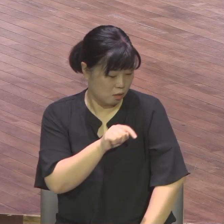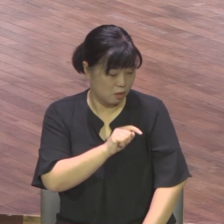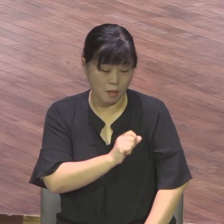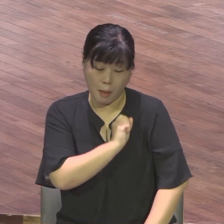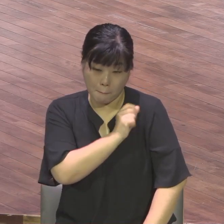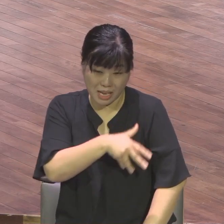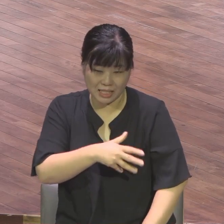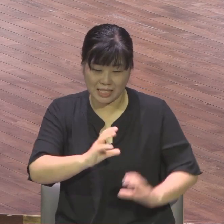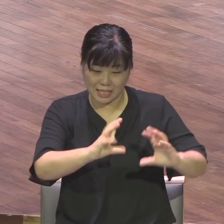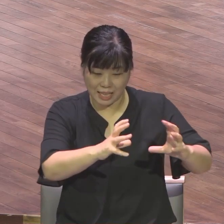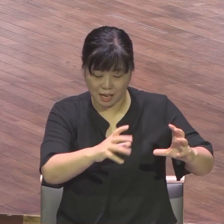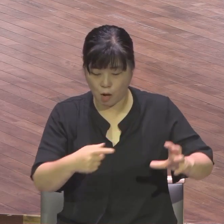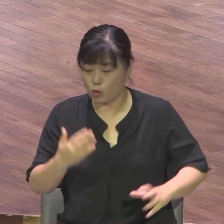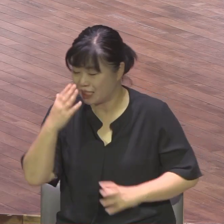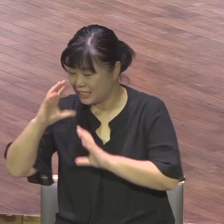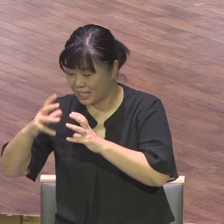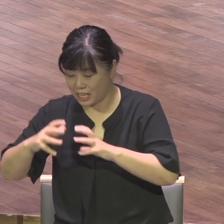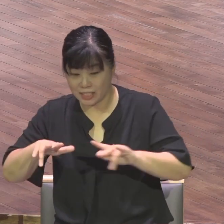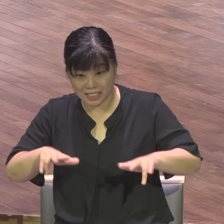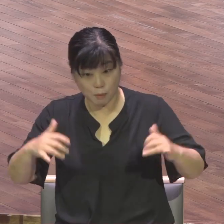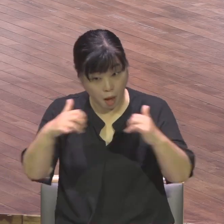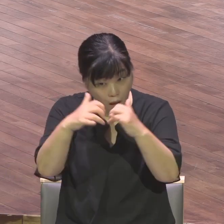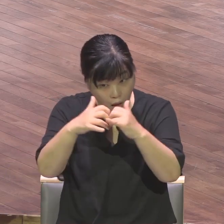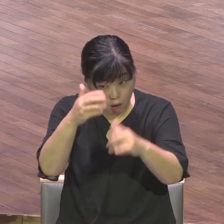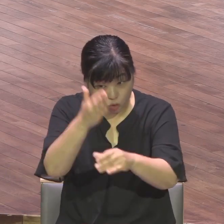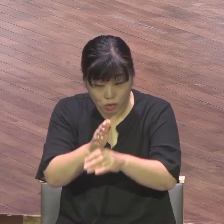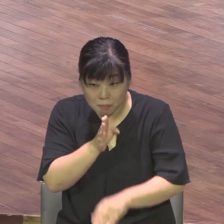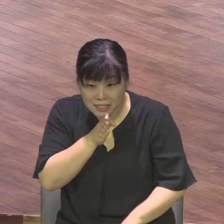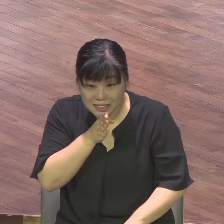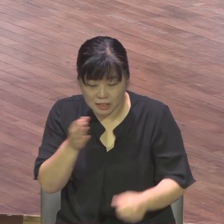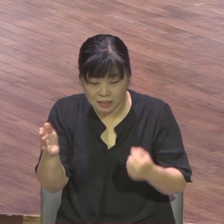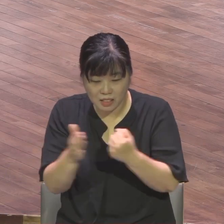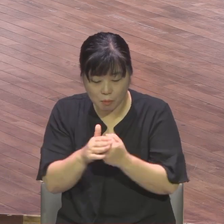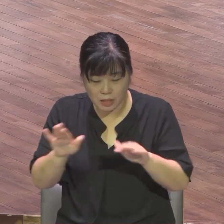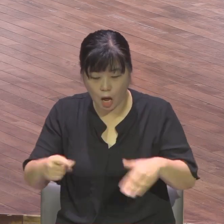많아요. 사실은. 그 동그란 금색으로